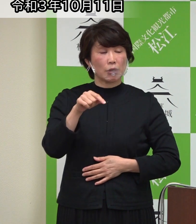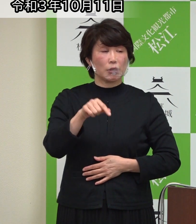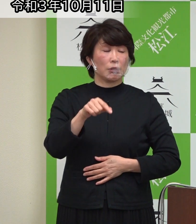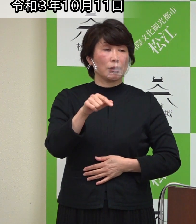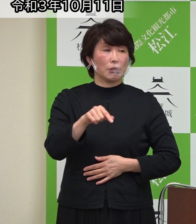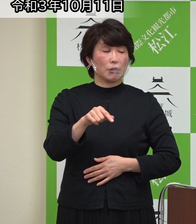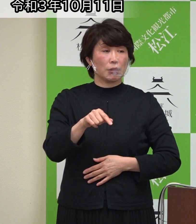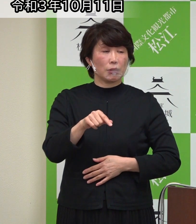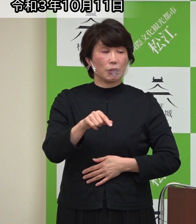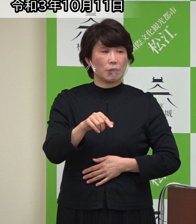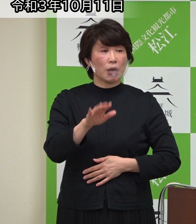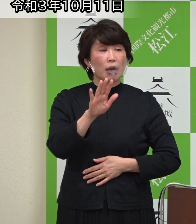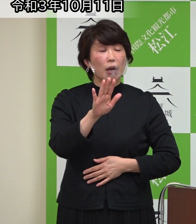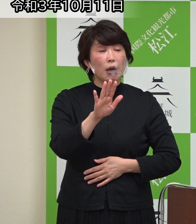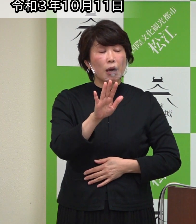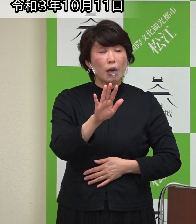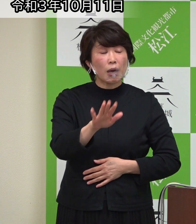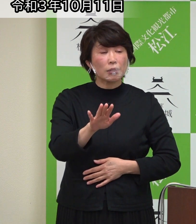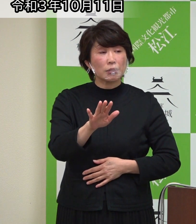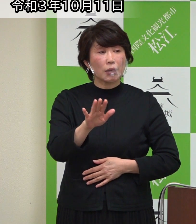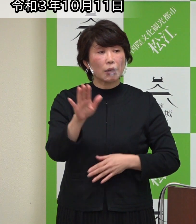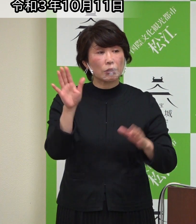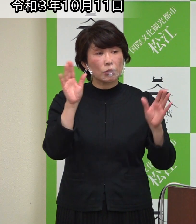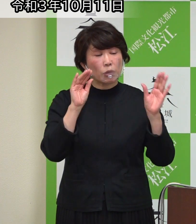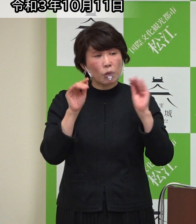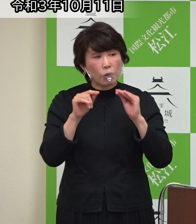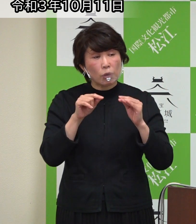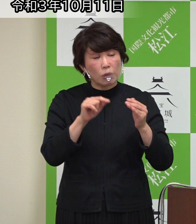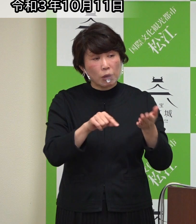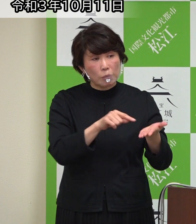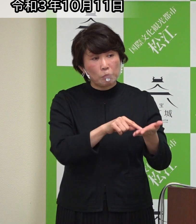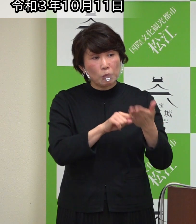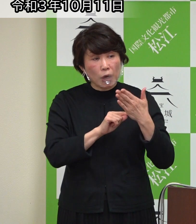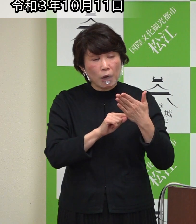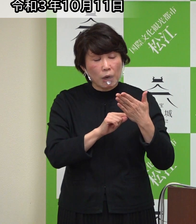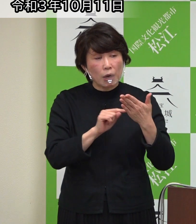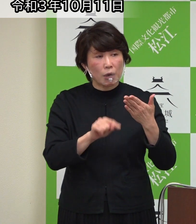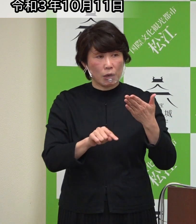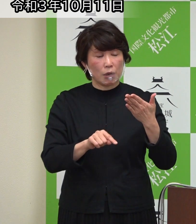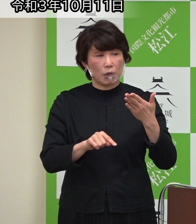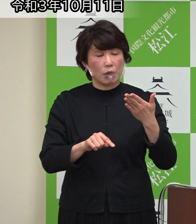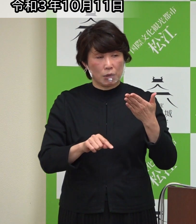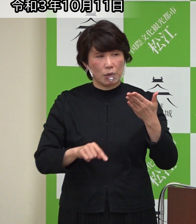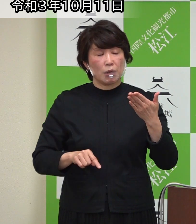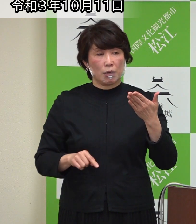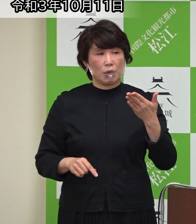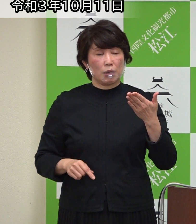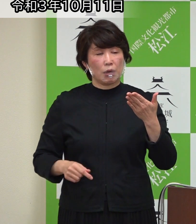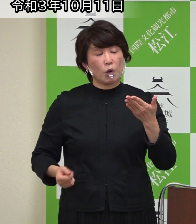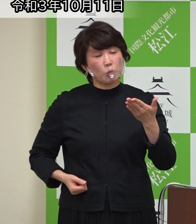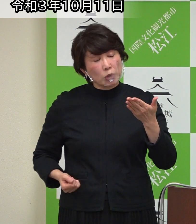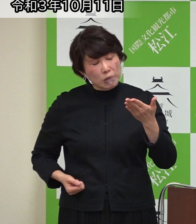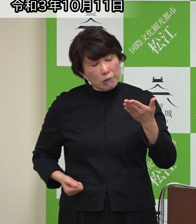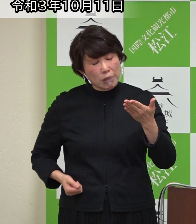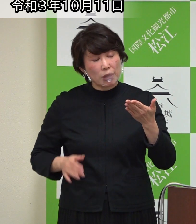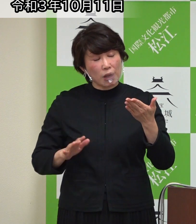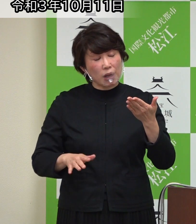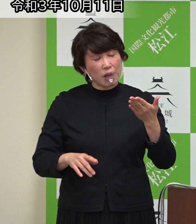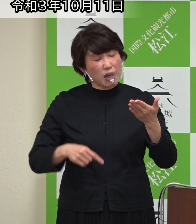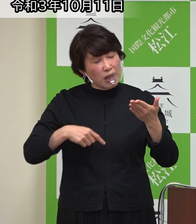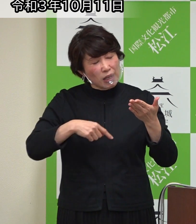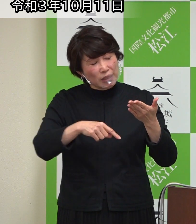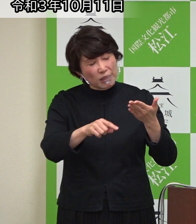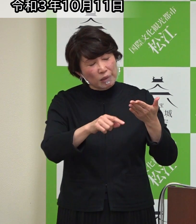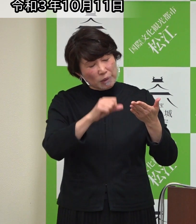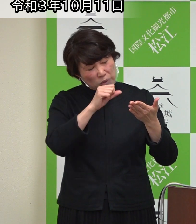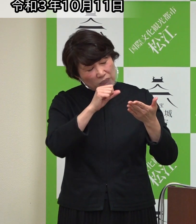でる別の知人のアカウントなんかでこんなの行って楽しかったっていうのを後で見て、あ、行けばよかったなって思う